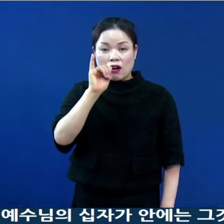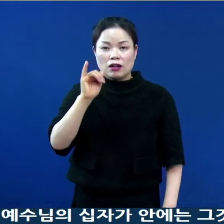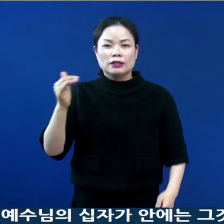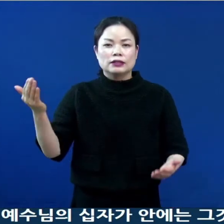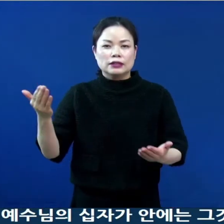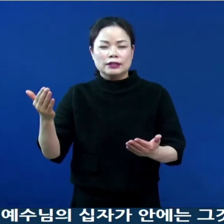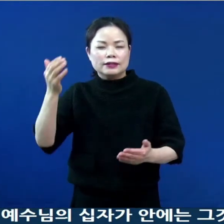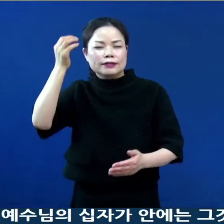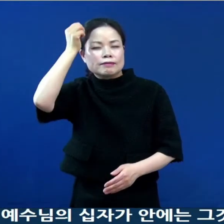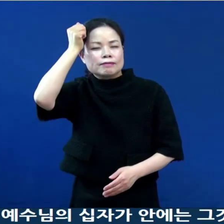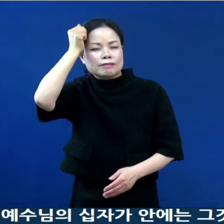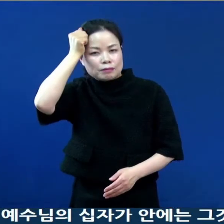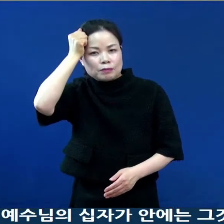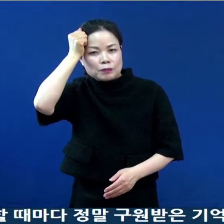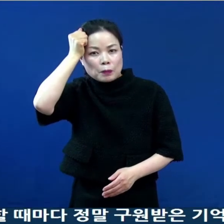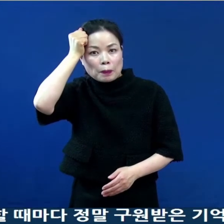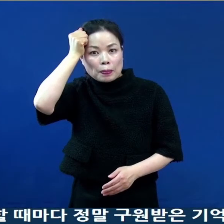사건, 그